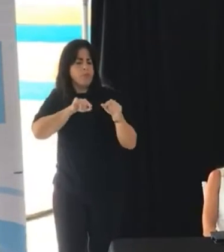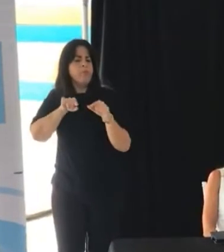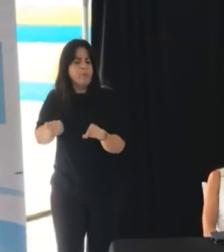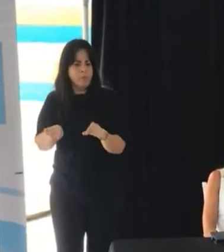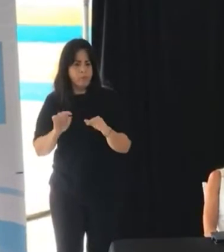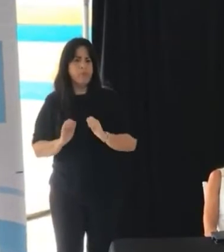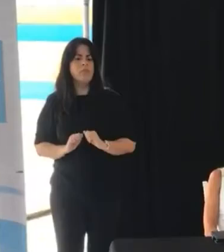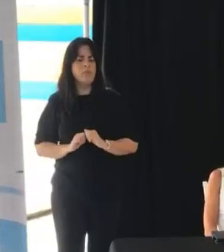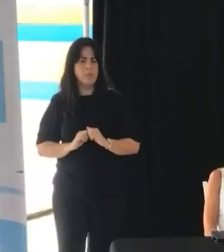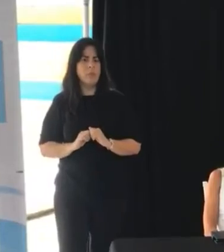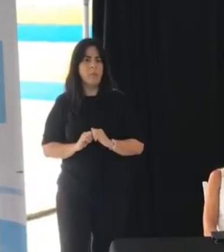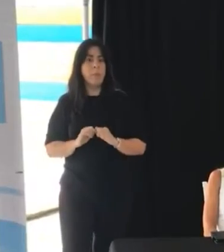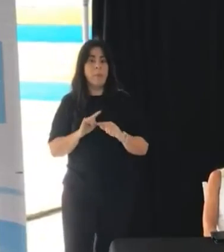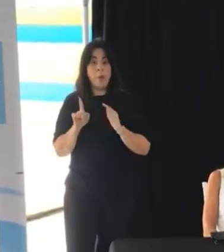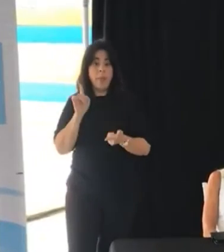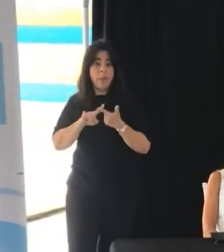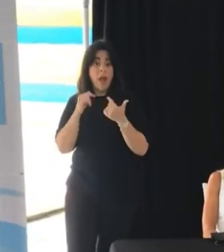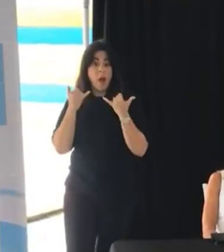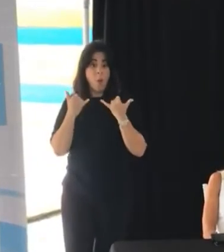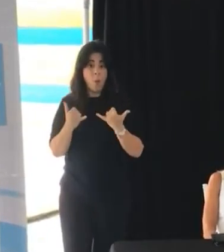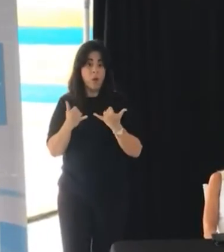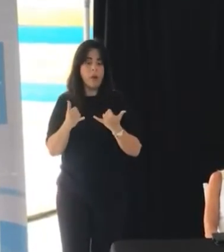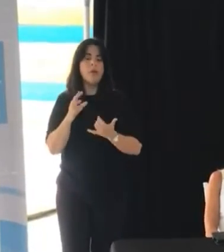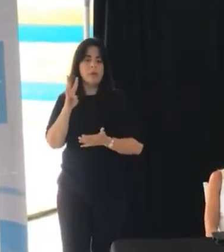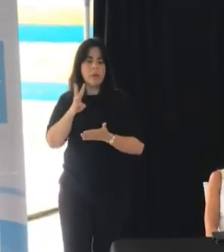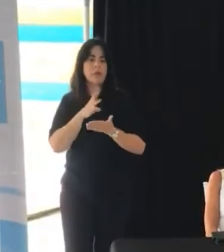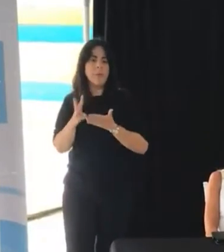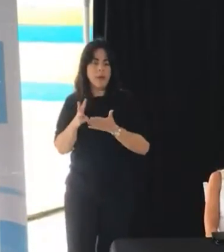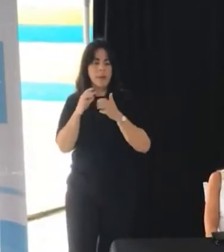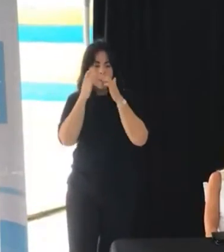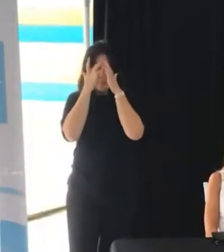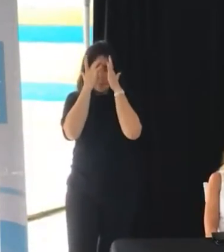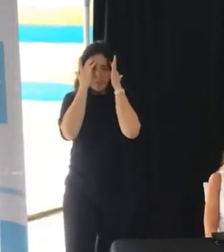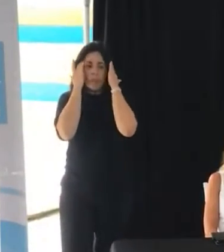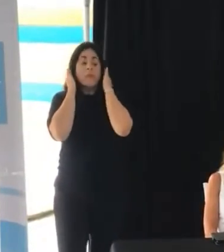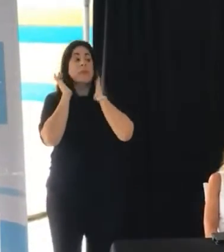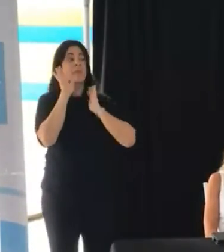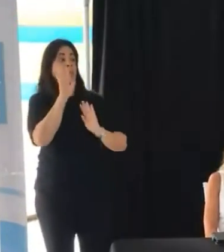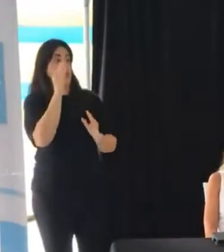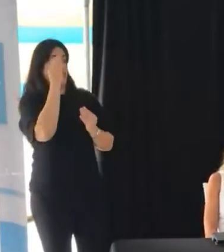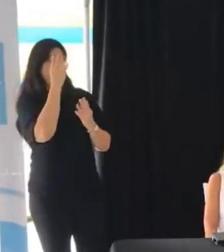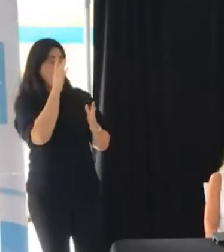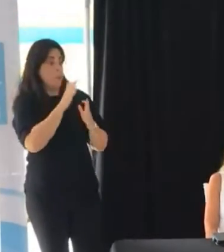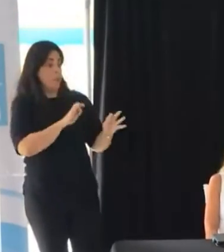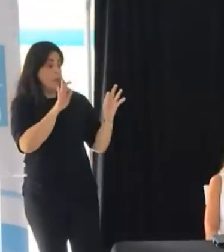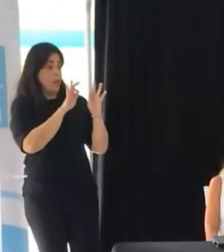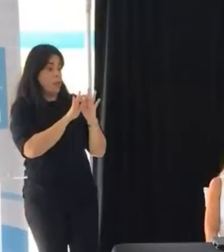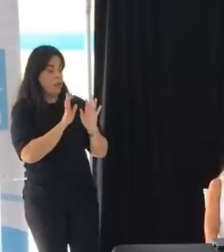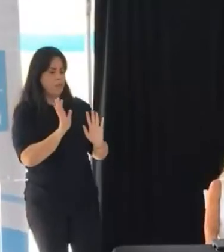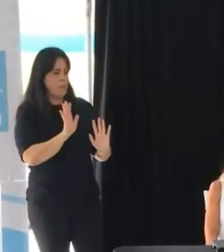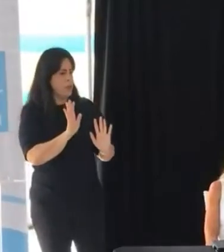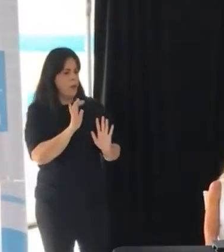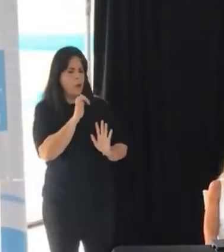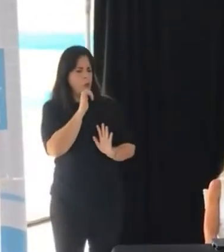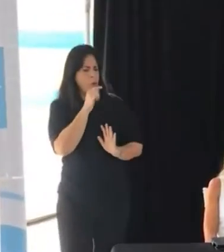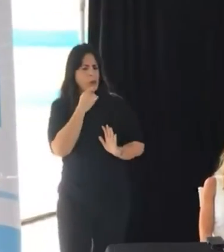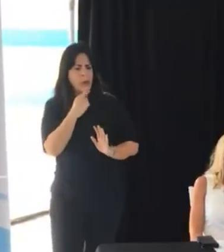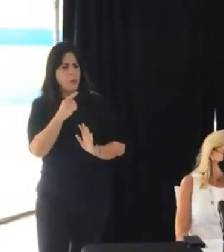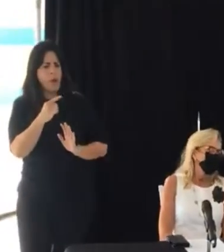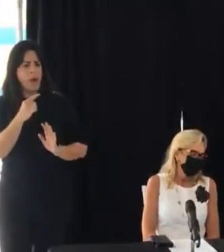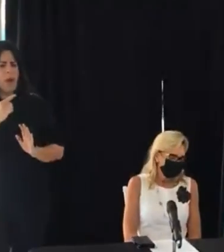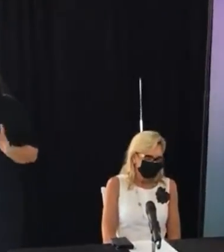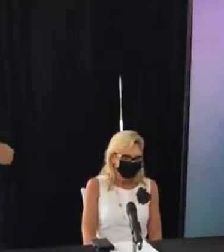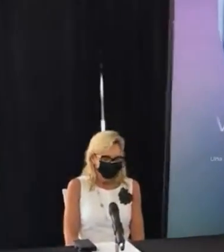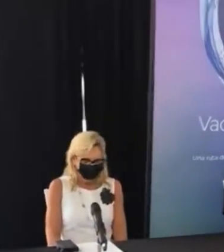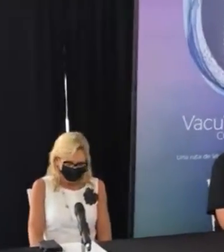más cerca posible, pero hasta ahora son 6 semanas. ¿Sí? Y un dato importante, ¿verdad? No estamos diciendo ahora que vengan 6 semanas después,